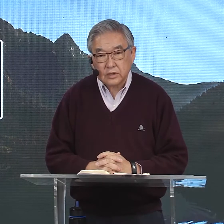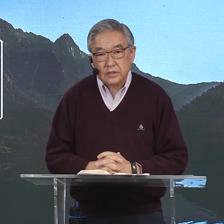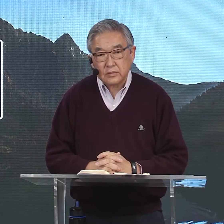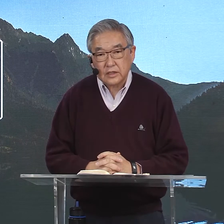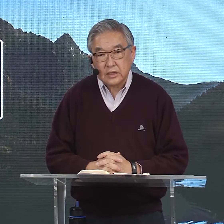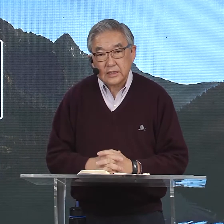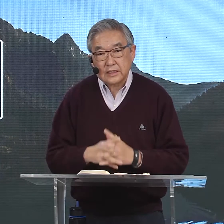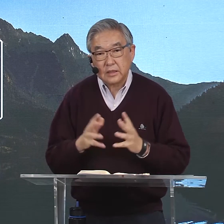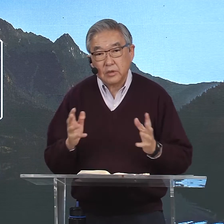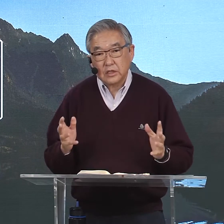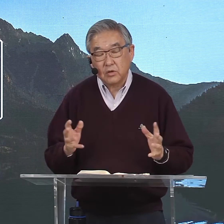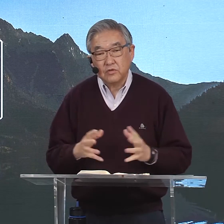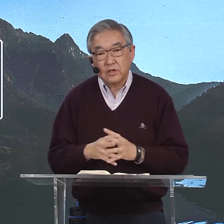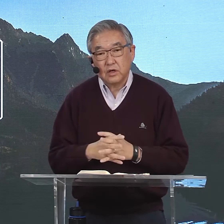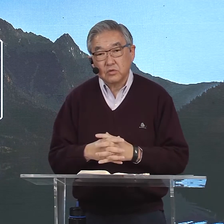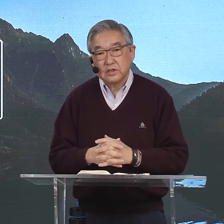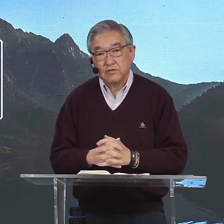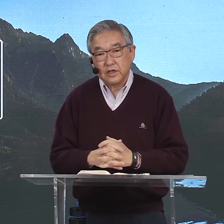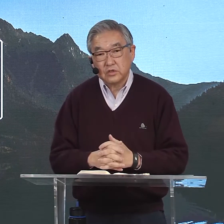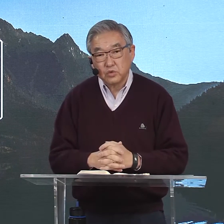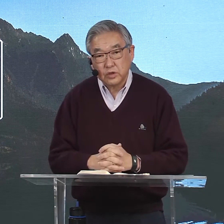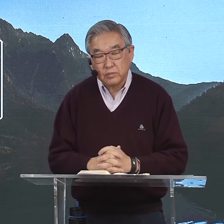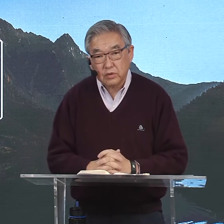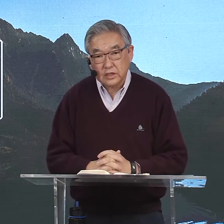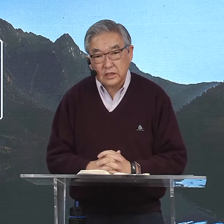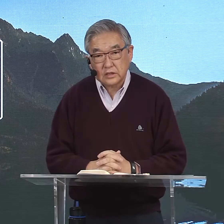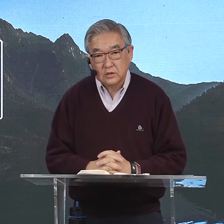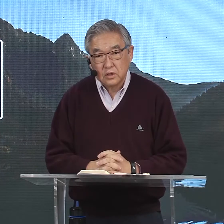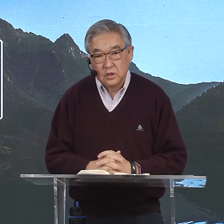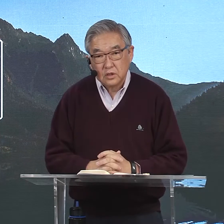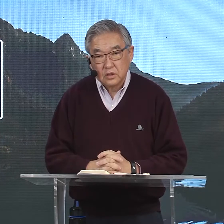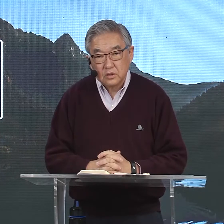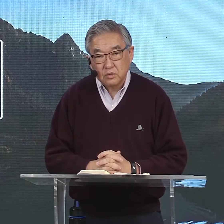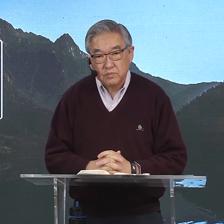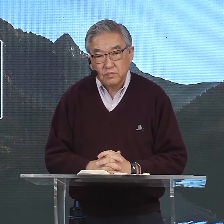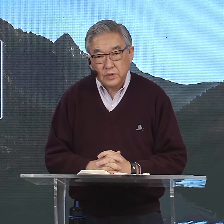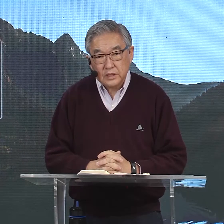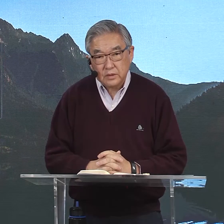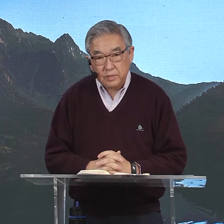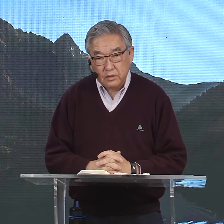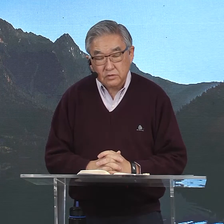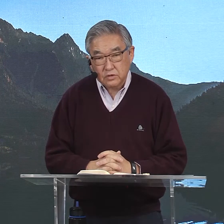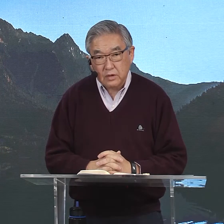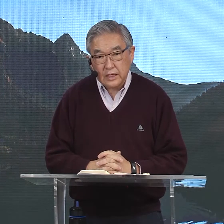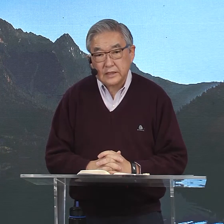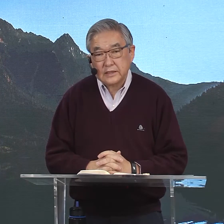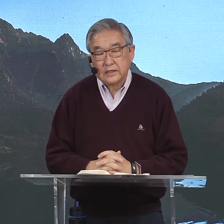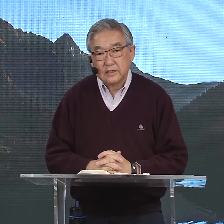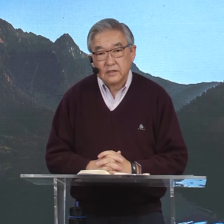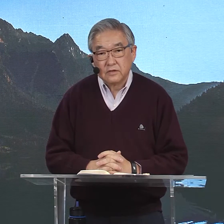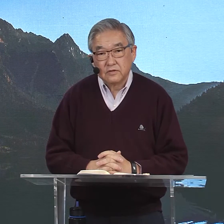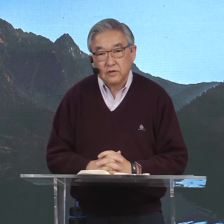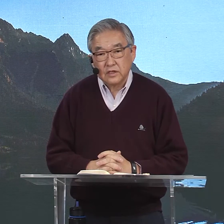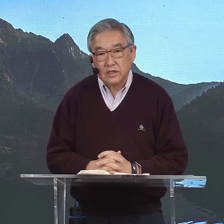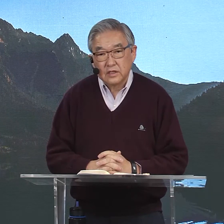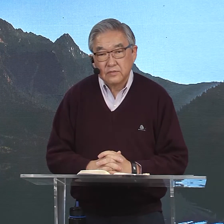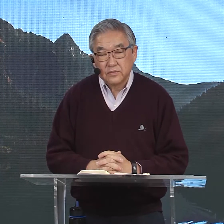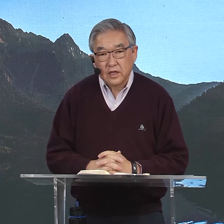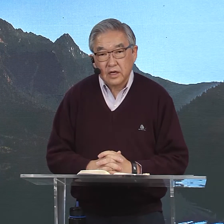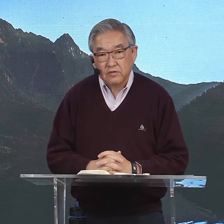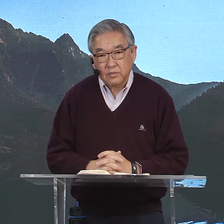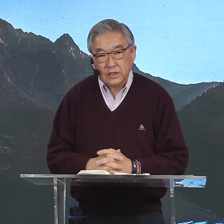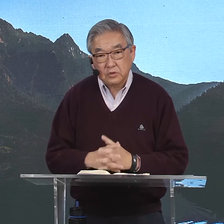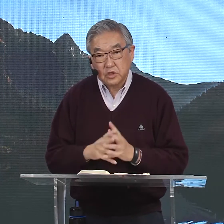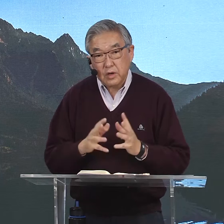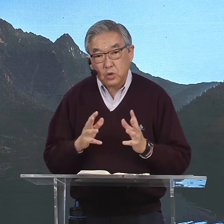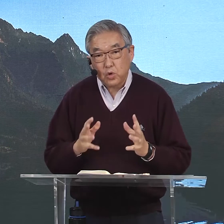mais próxima esta semana ouvi alguns eventos muito importantes o principal dos quais foi